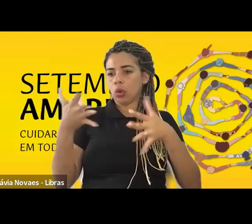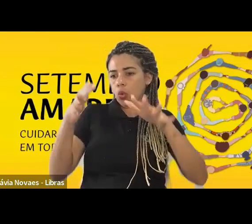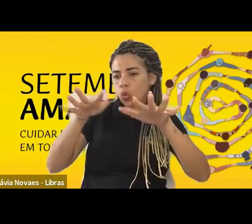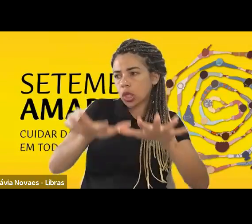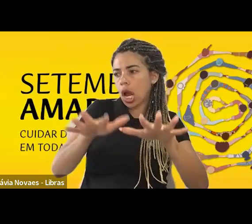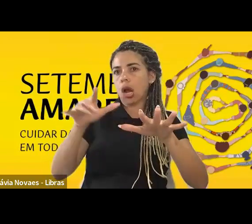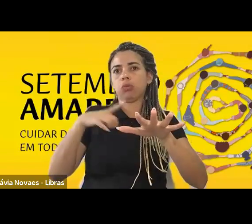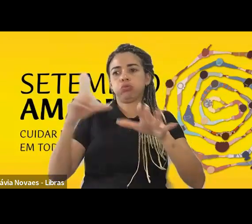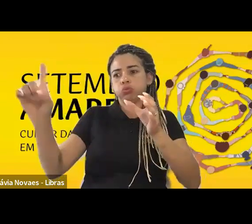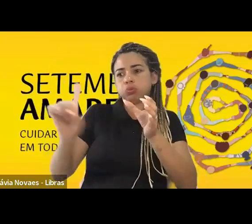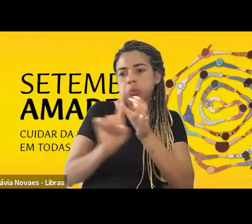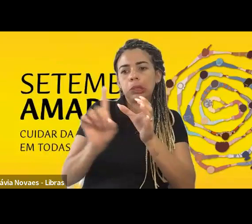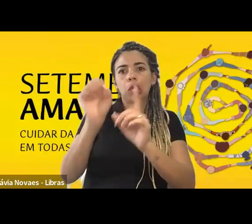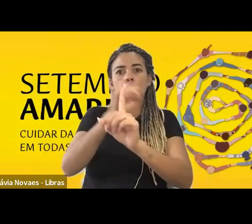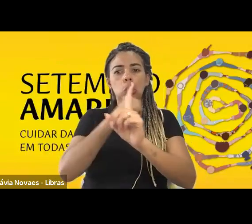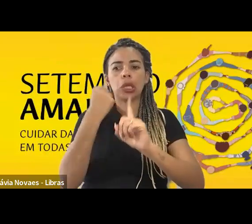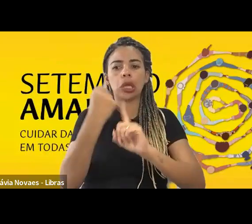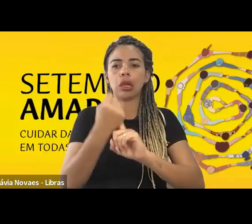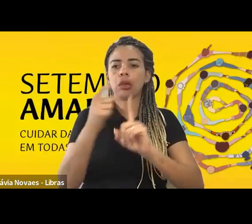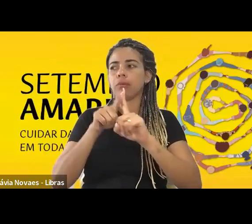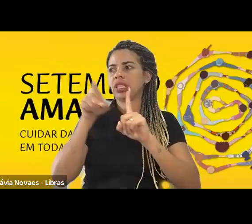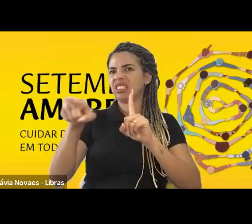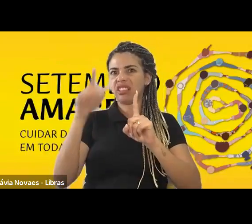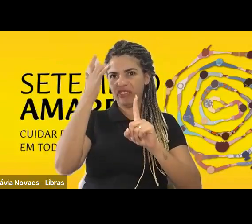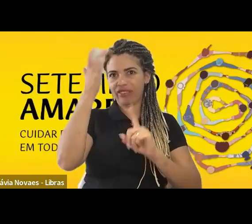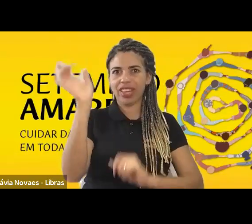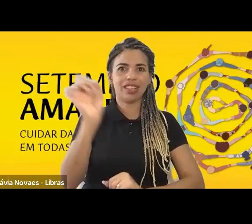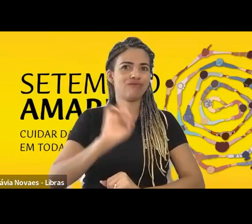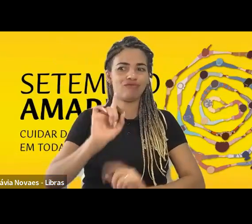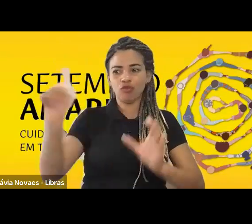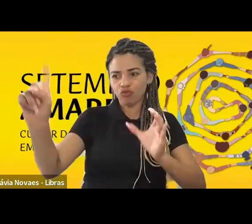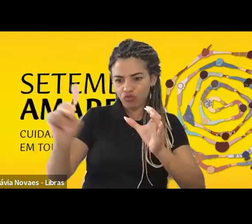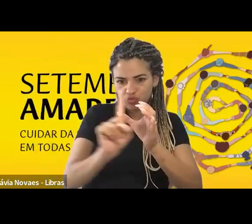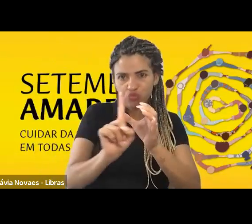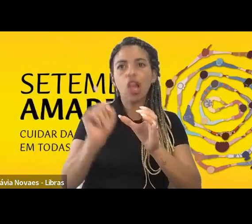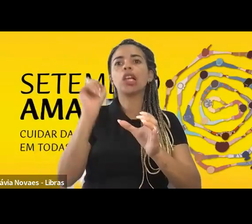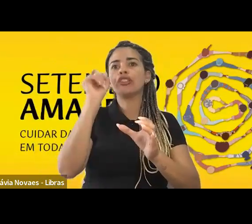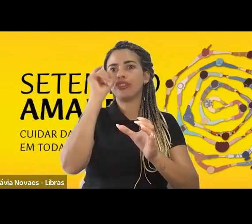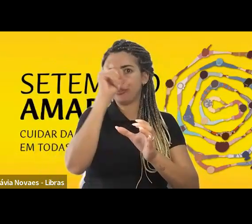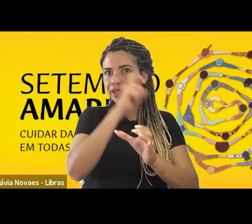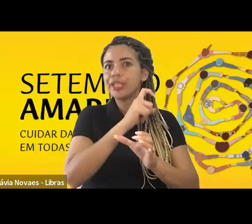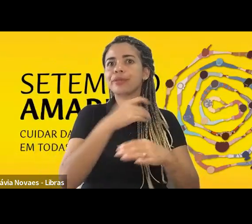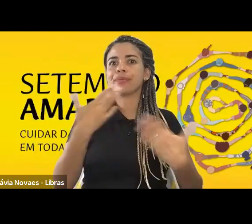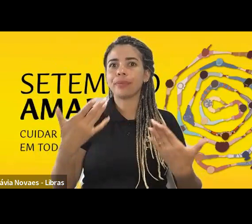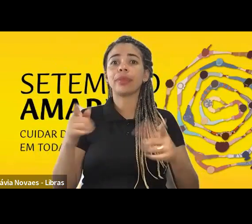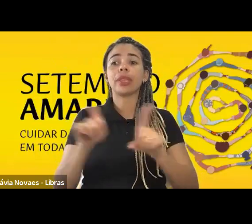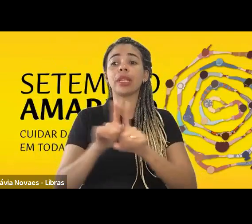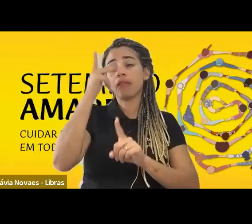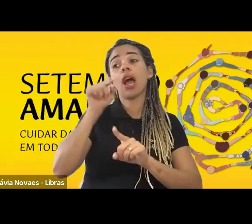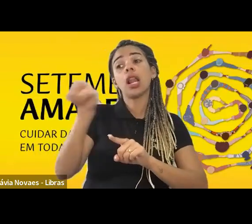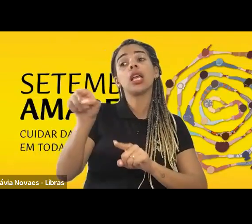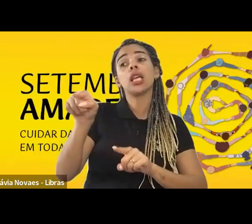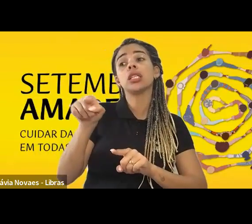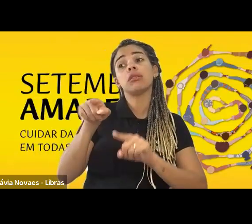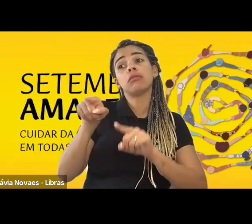na sociedade, o que não é um exercício fácil, um exercício muito difícil. E aí a gente diz para esse sujeito que está